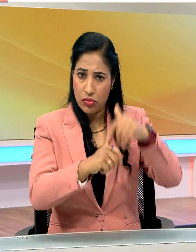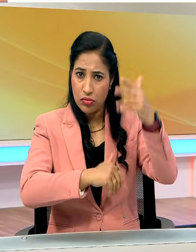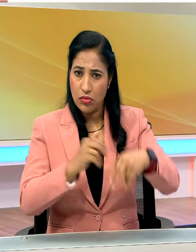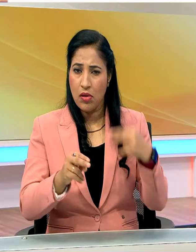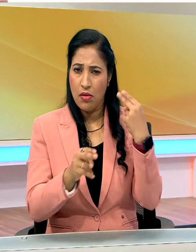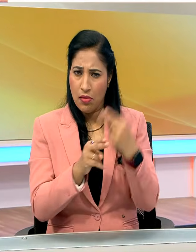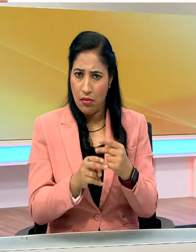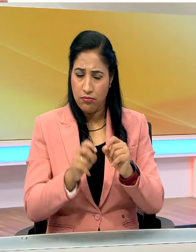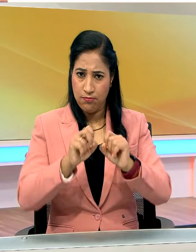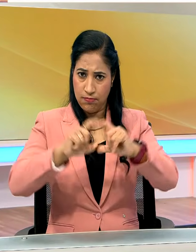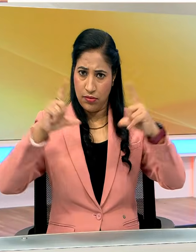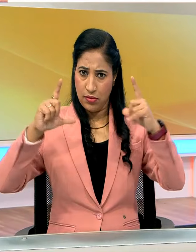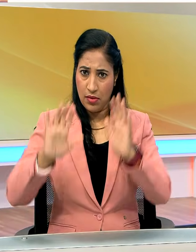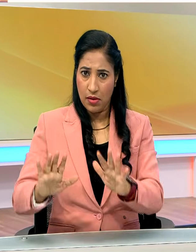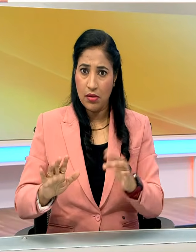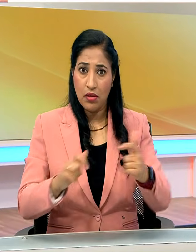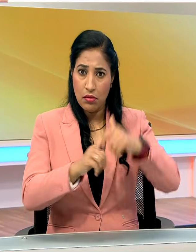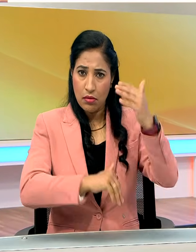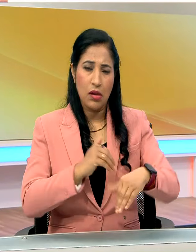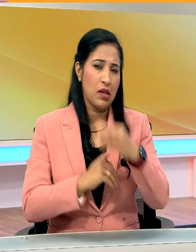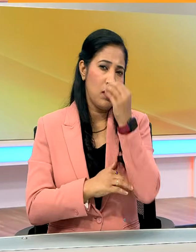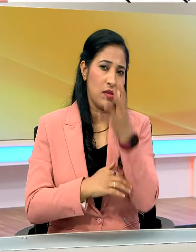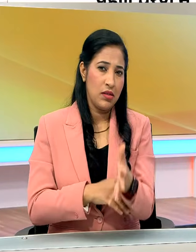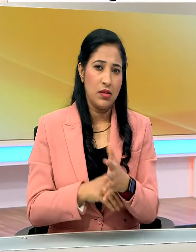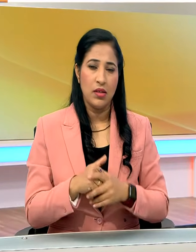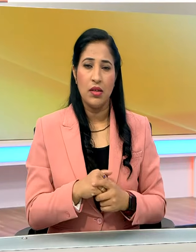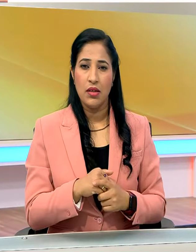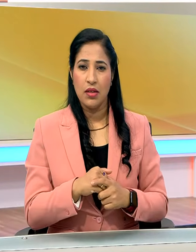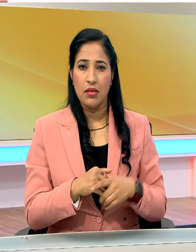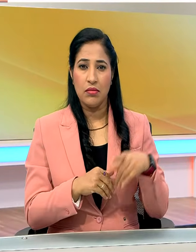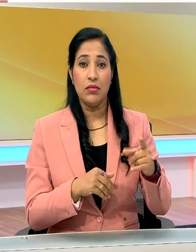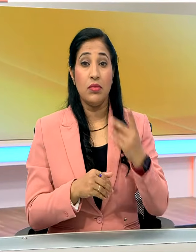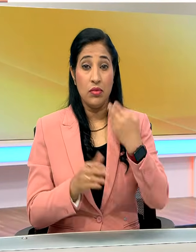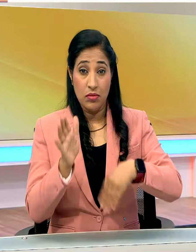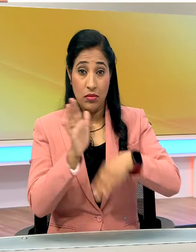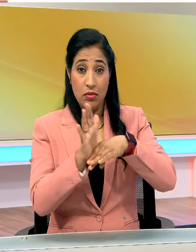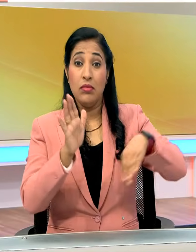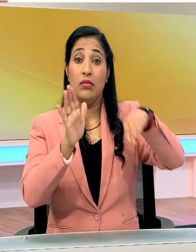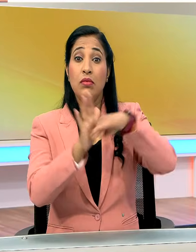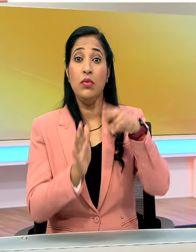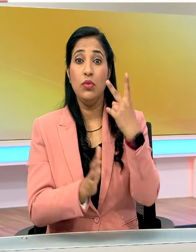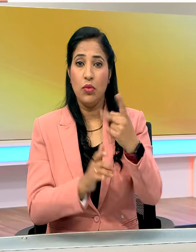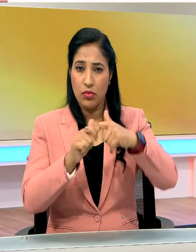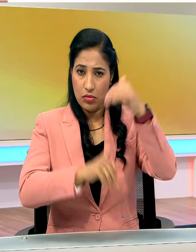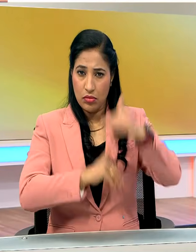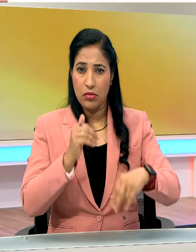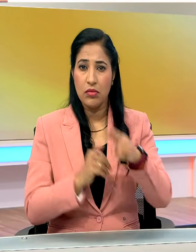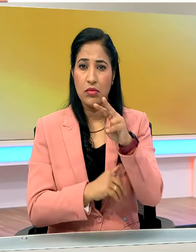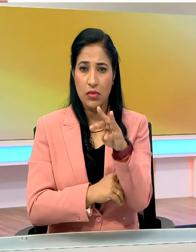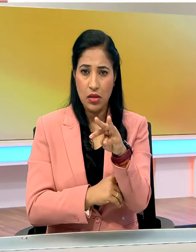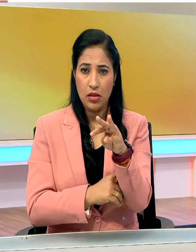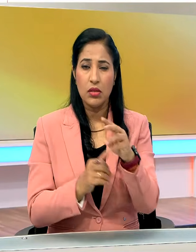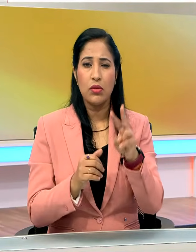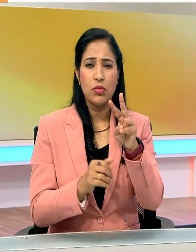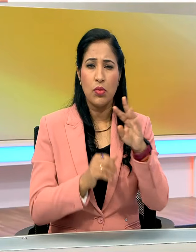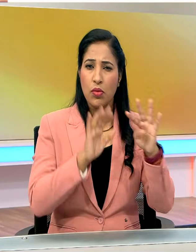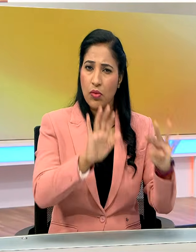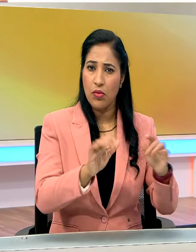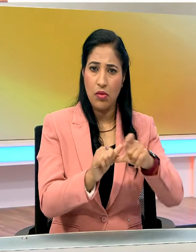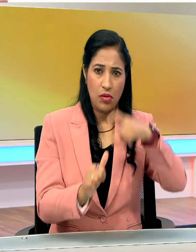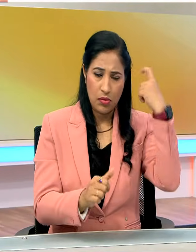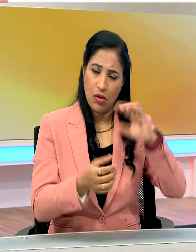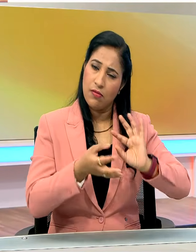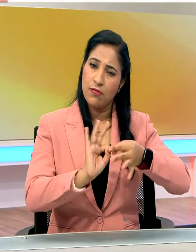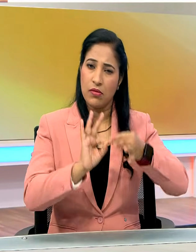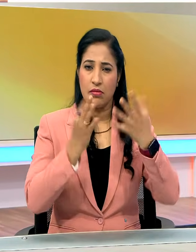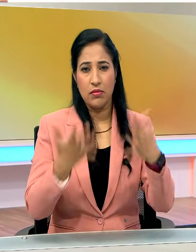में दिखाए जाएंगे ताकि वोट देना आसान हो सके। 2 चरणों के लिए मतदान 23 और 29 अप्रैल को